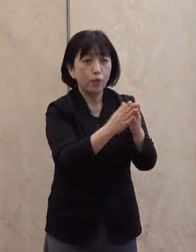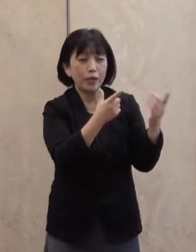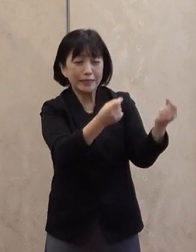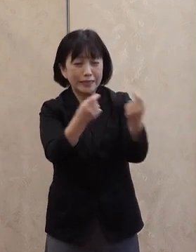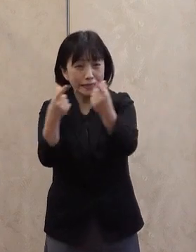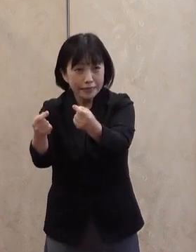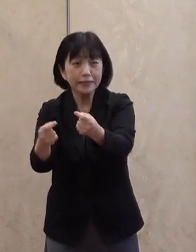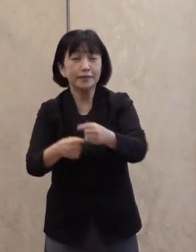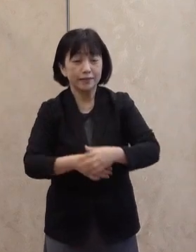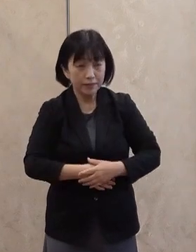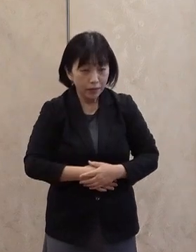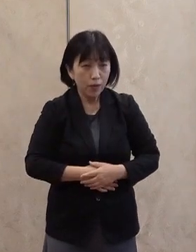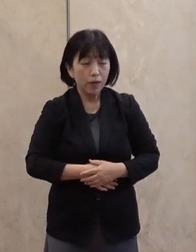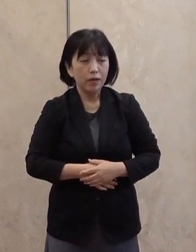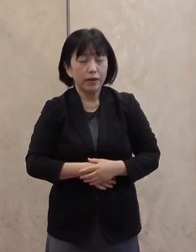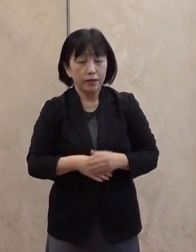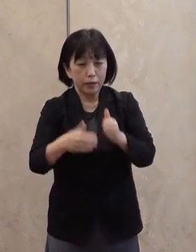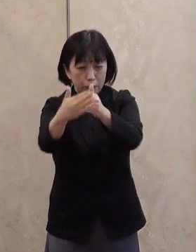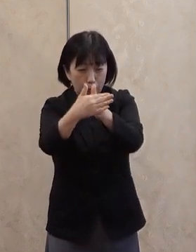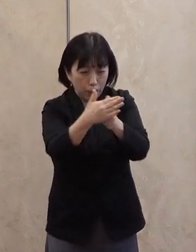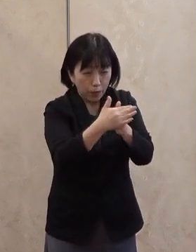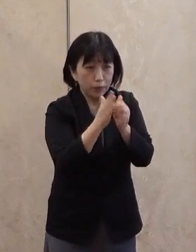して、お願いする、